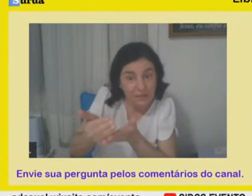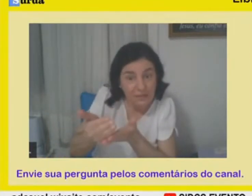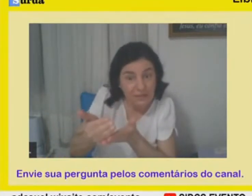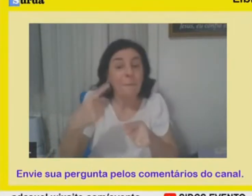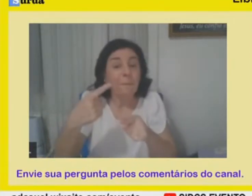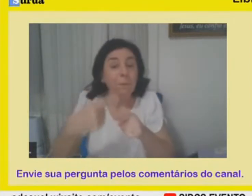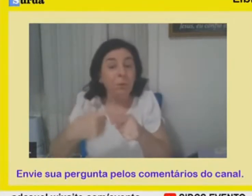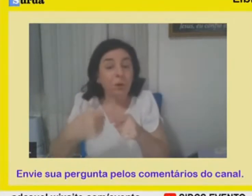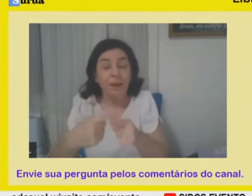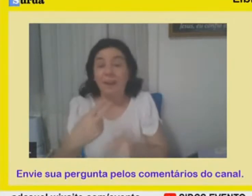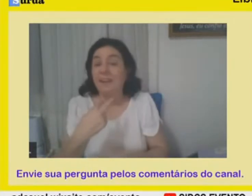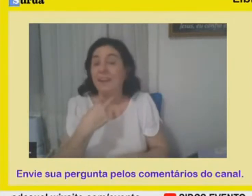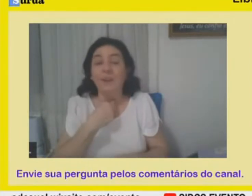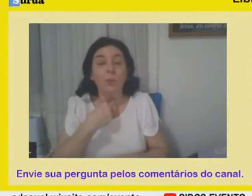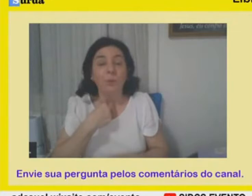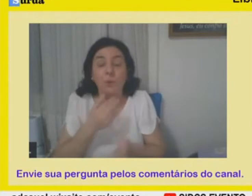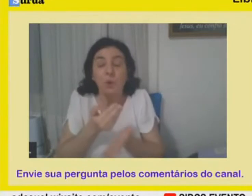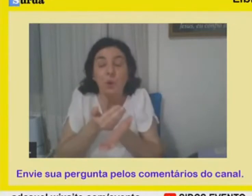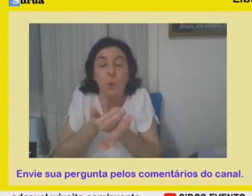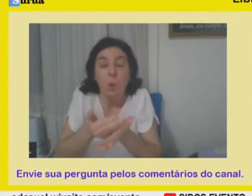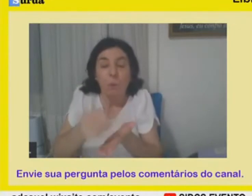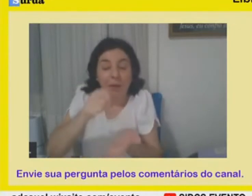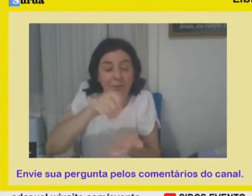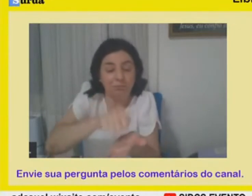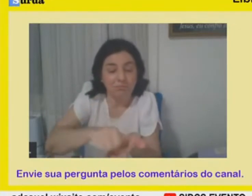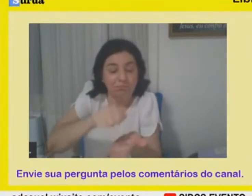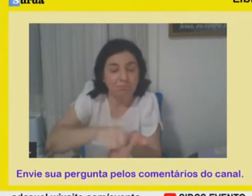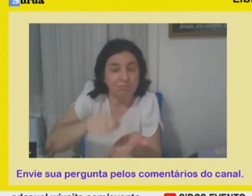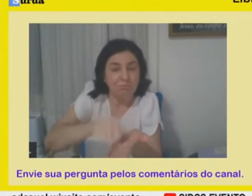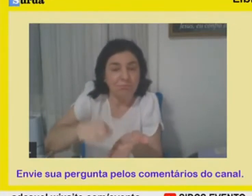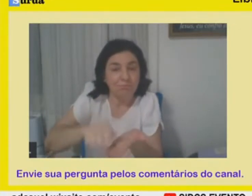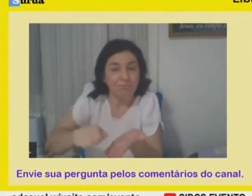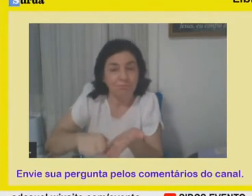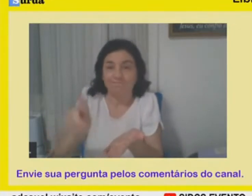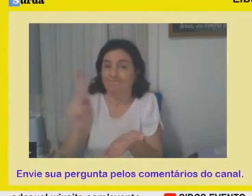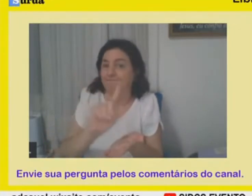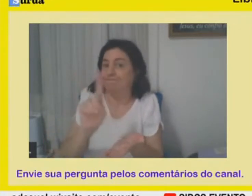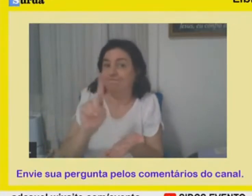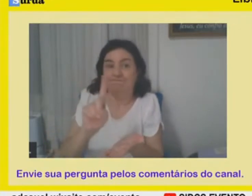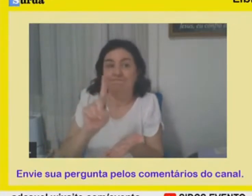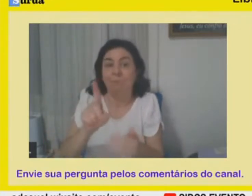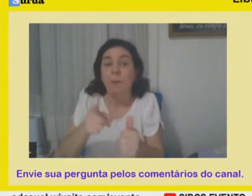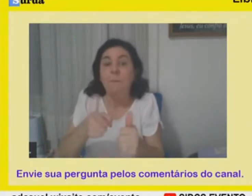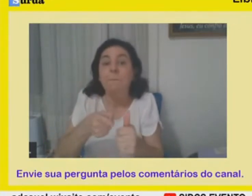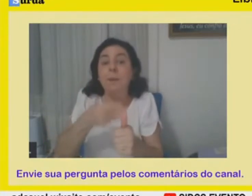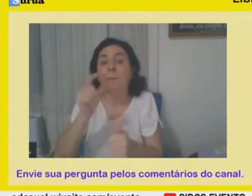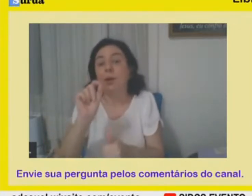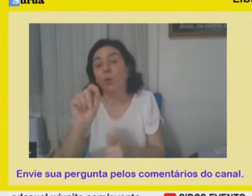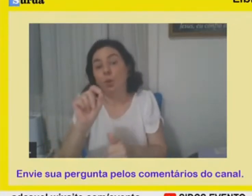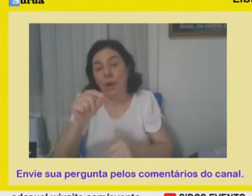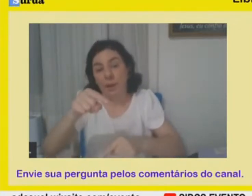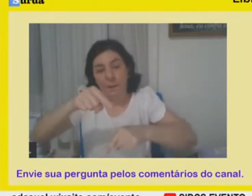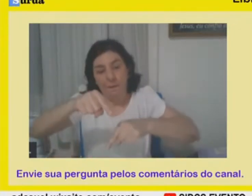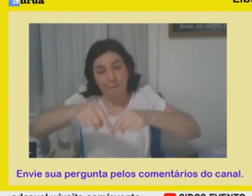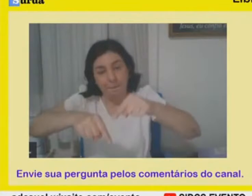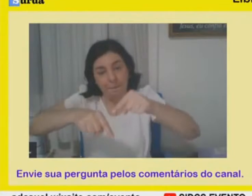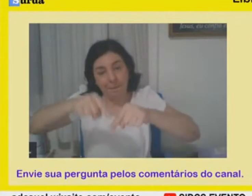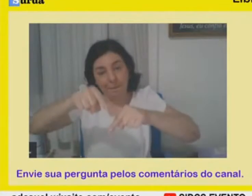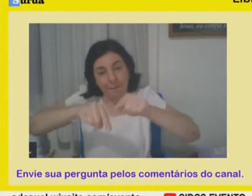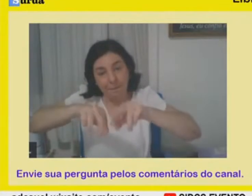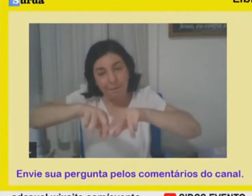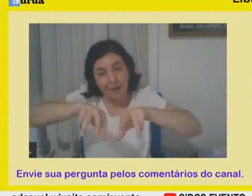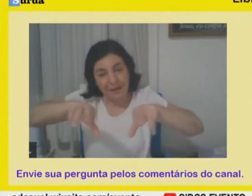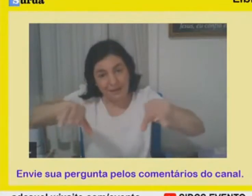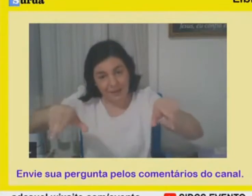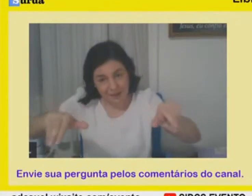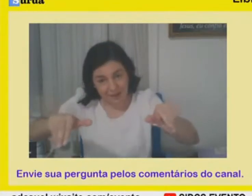Eu comecei com os alunos com 7 anos de idade. E com esses alunos, a gente não pode começar direto com a escrita. A gente